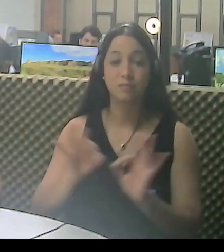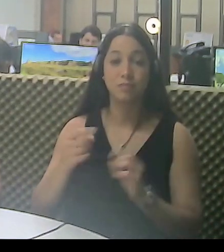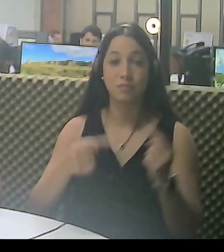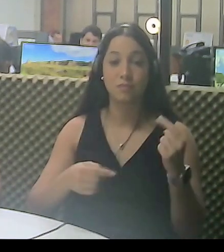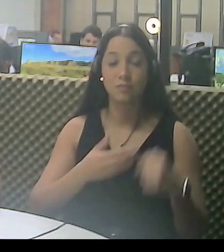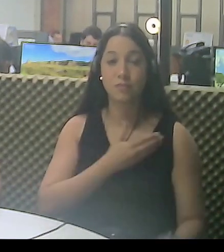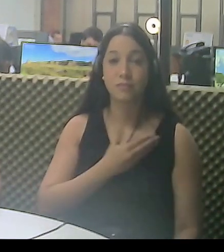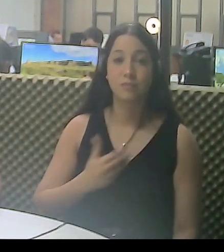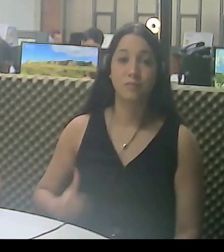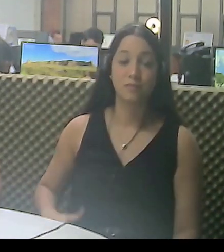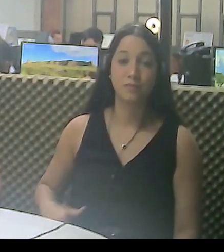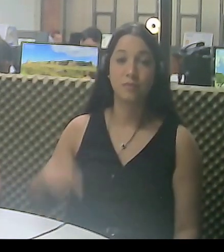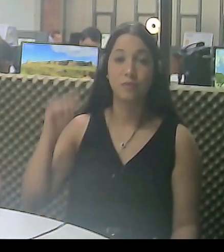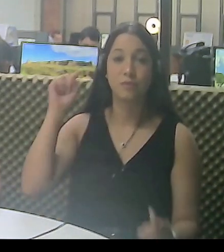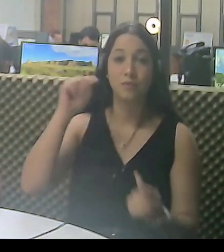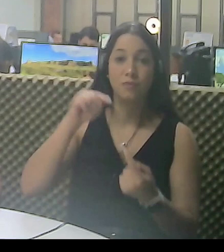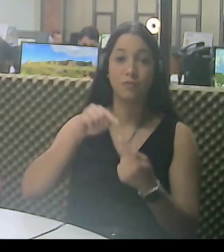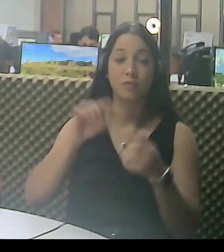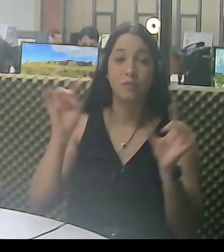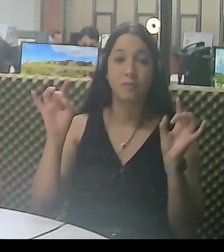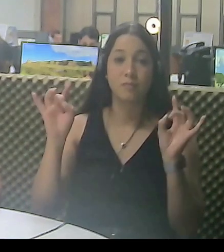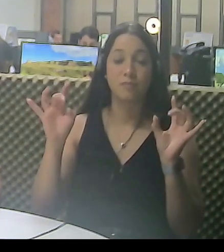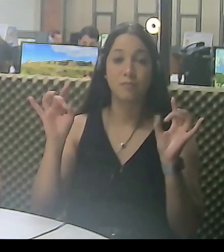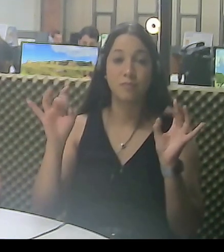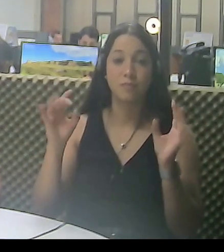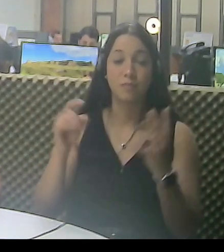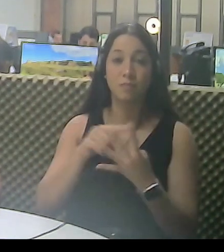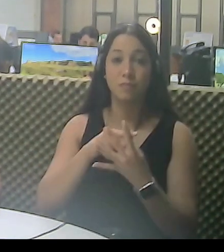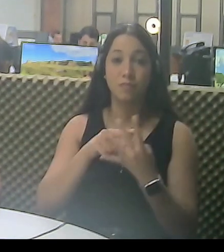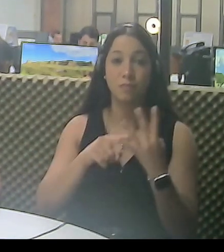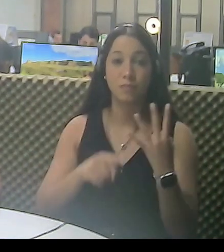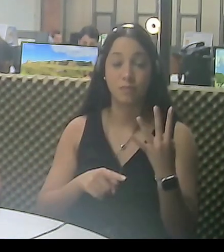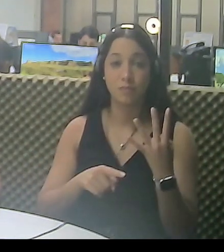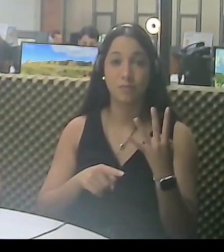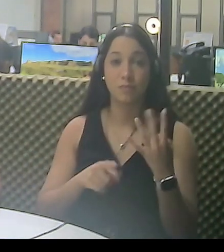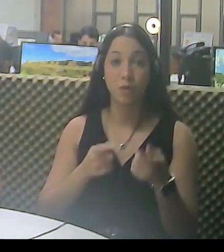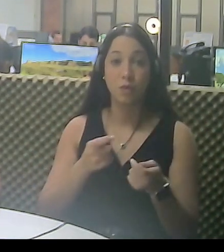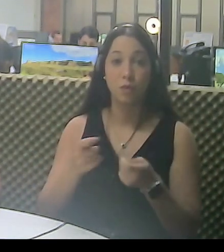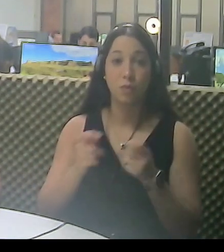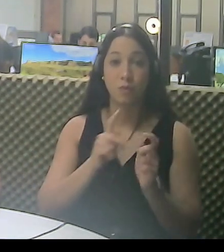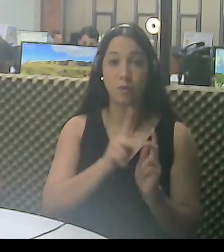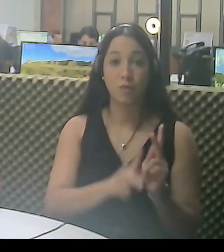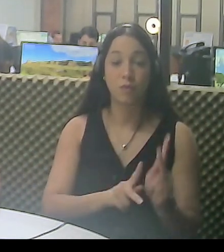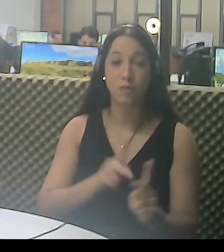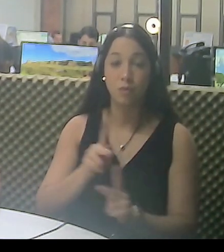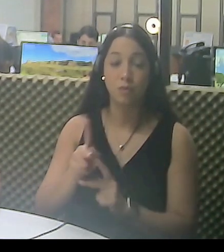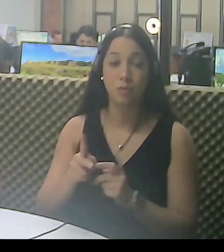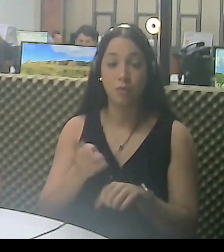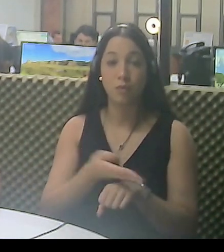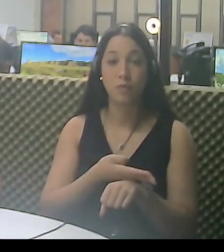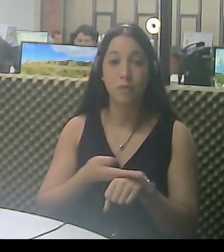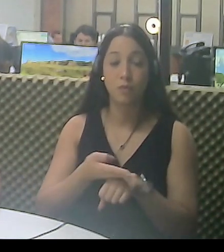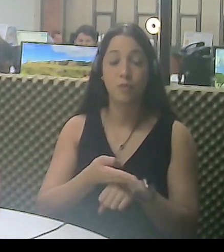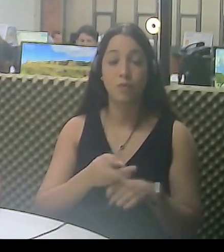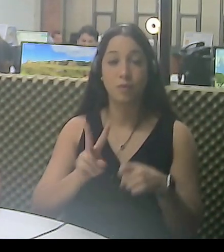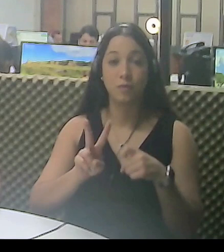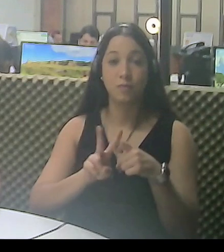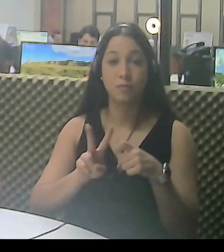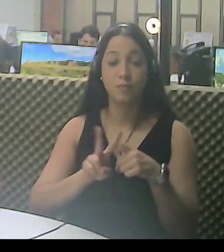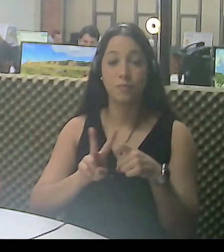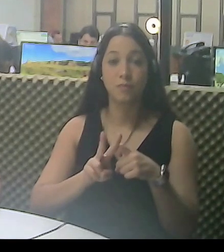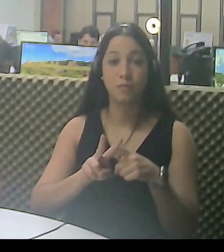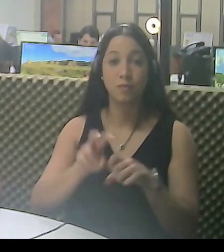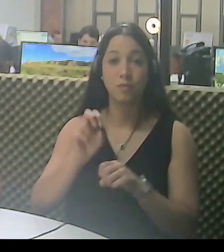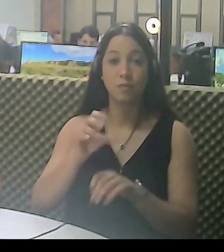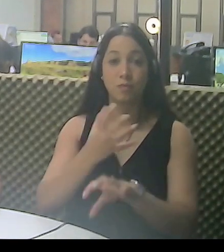políticas públicas com foco especialmente em quatro eixos: controle populacional, tratamento médico veterinário,